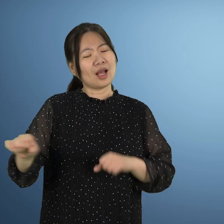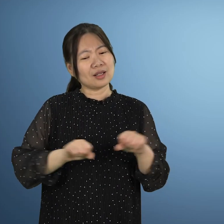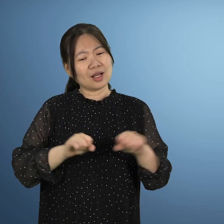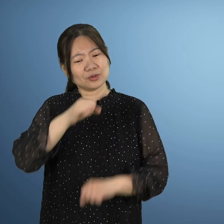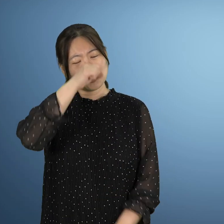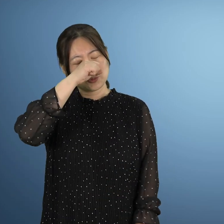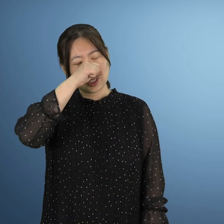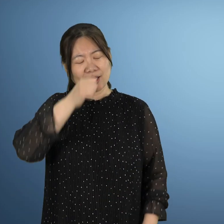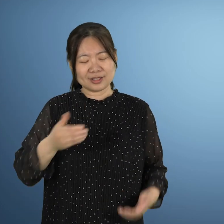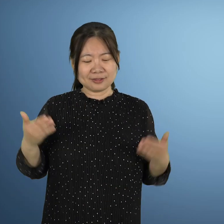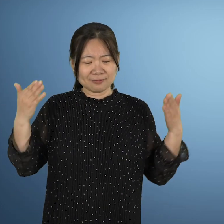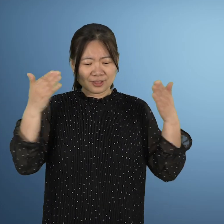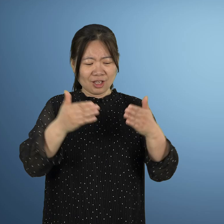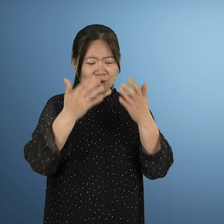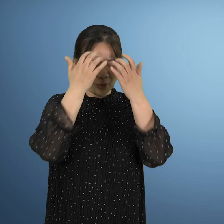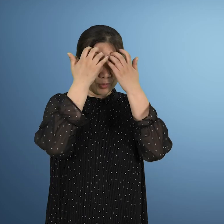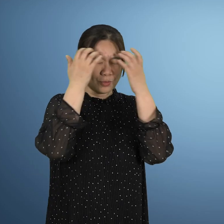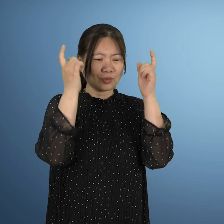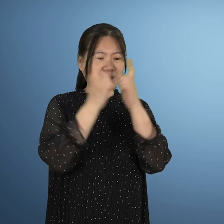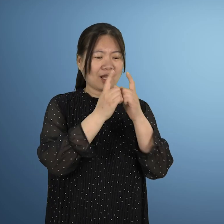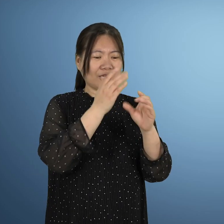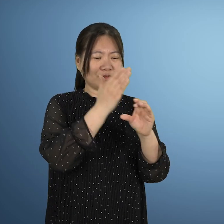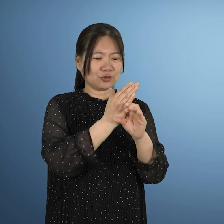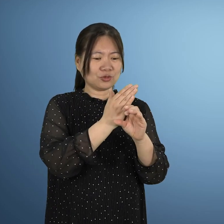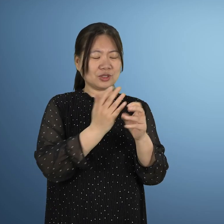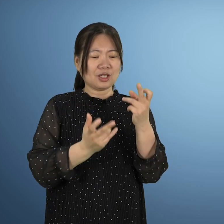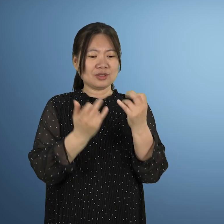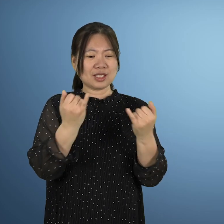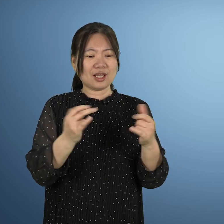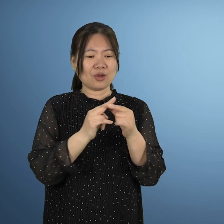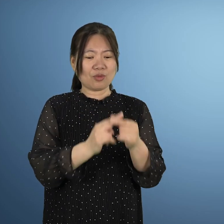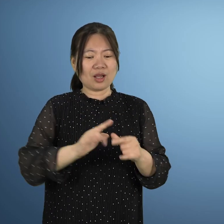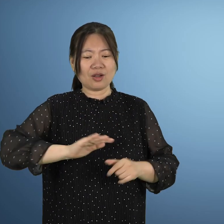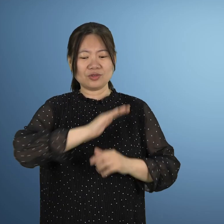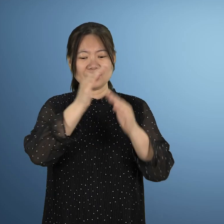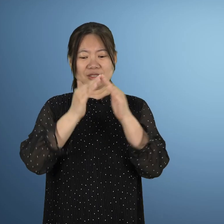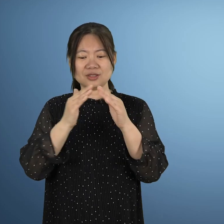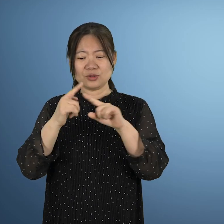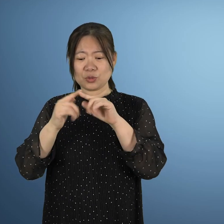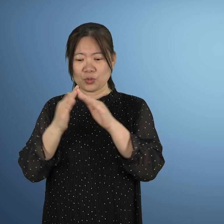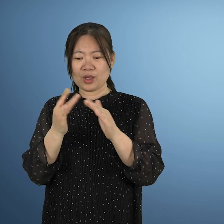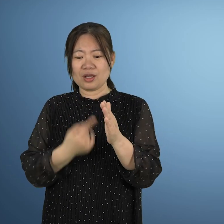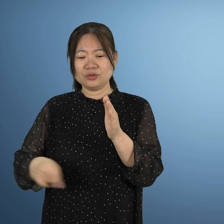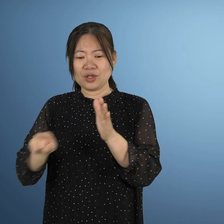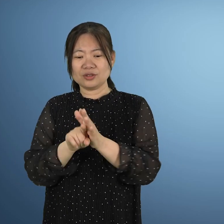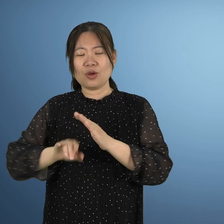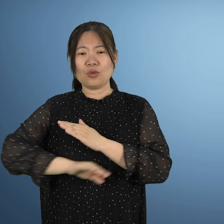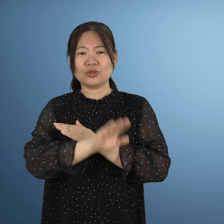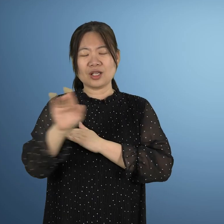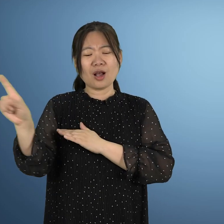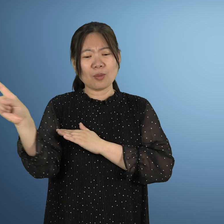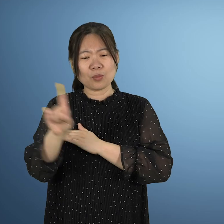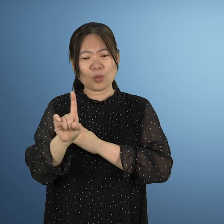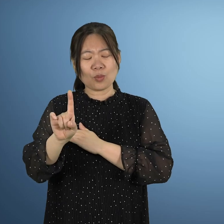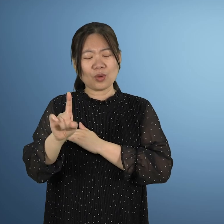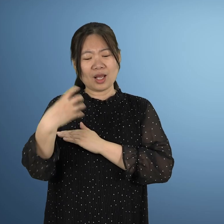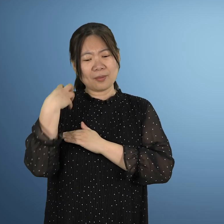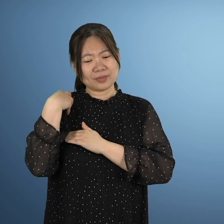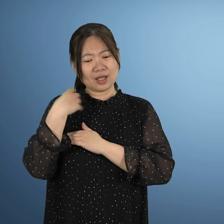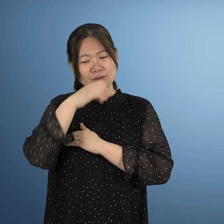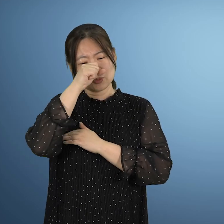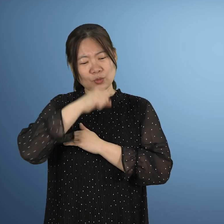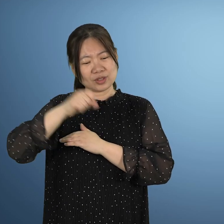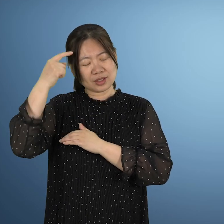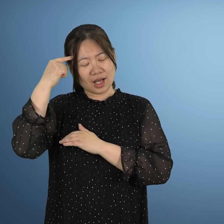되겠는가? 그 고통 속에 있는 형제들과 우리 이웃의 교회들을 위해서 무엇을 해야 되겠는가?